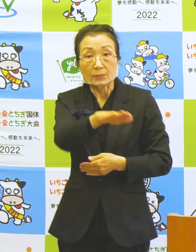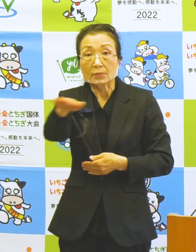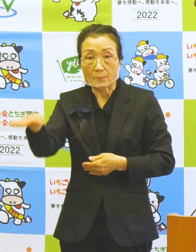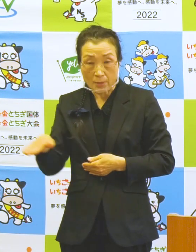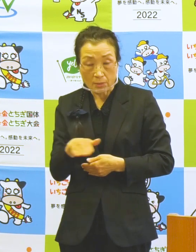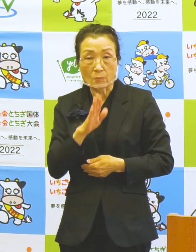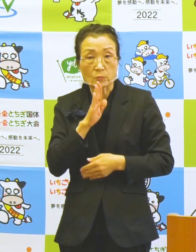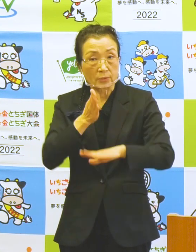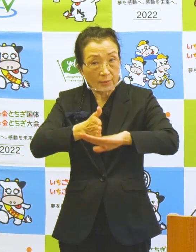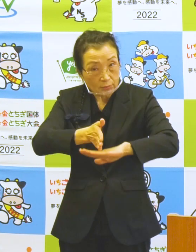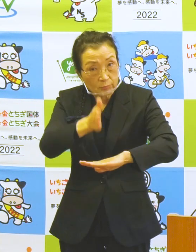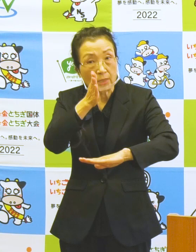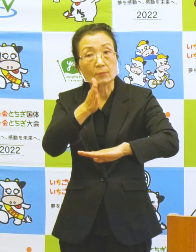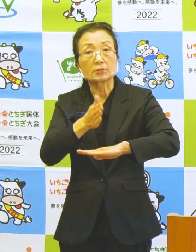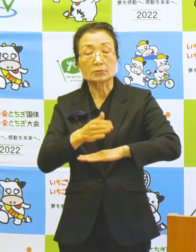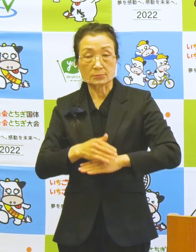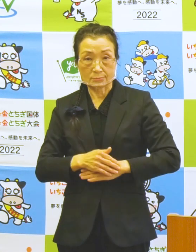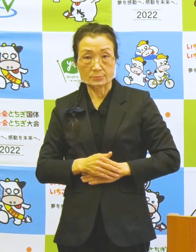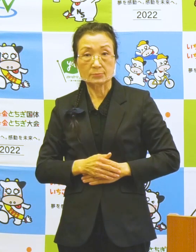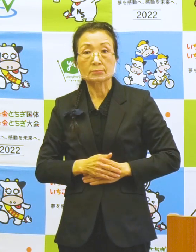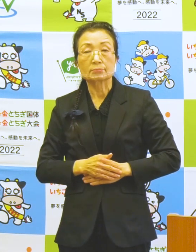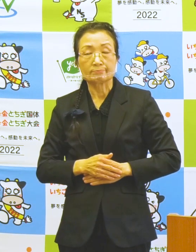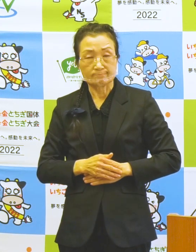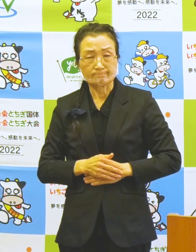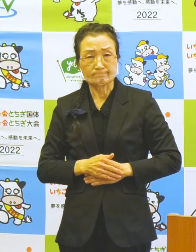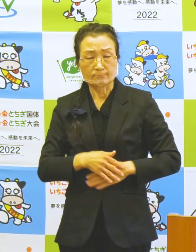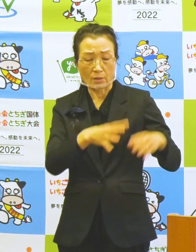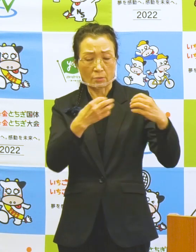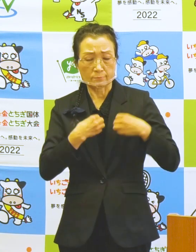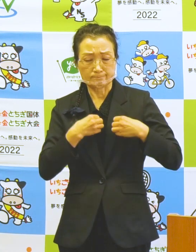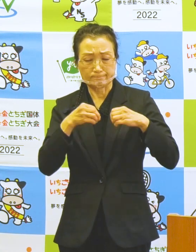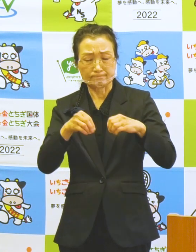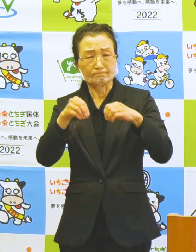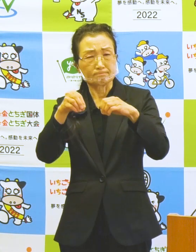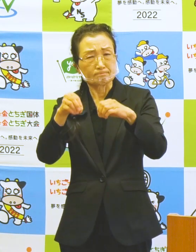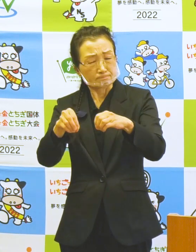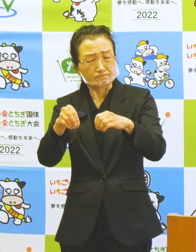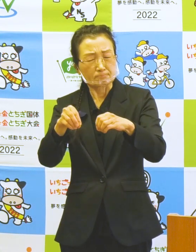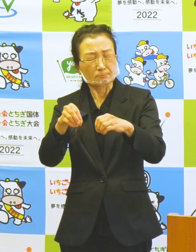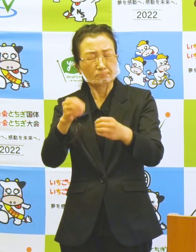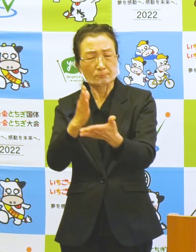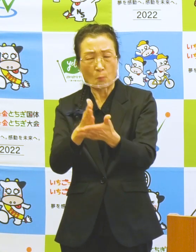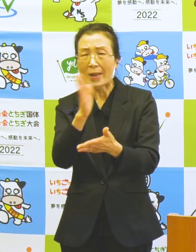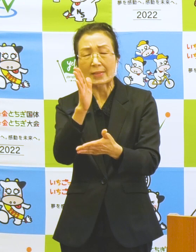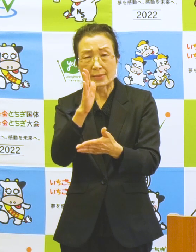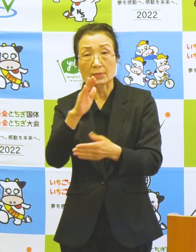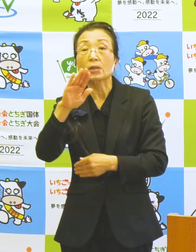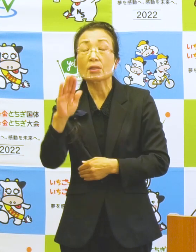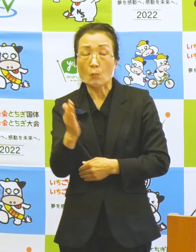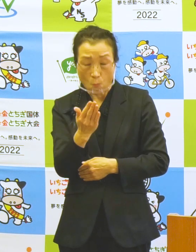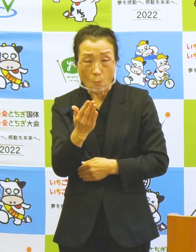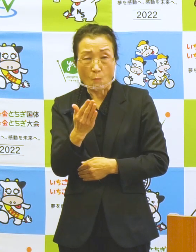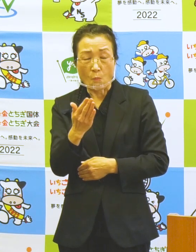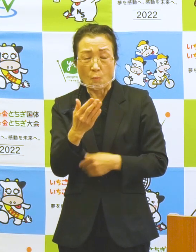にありがとうございます。なかなか感染は収まりませんが、しっかりと感